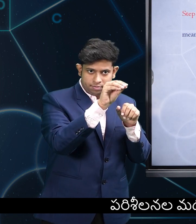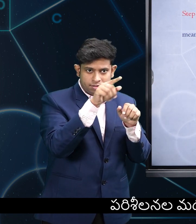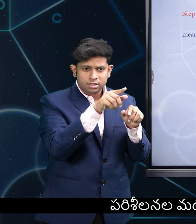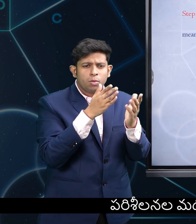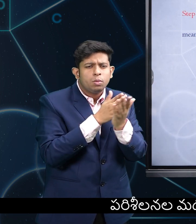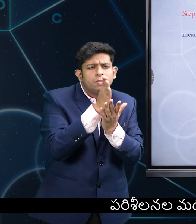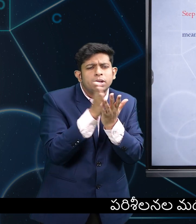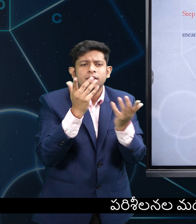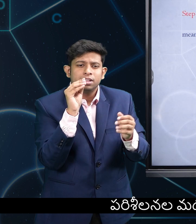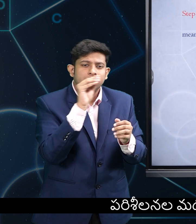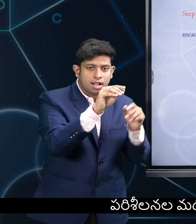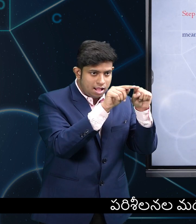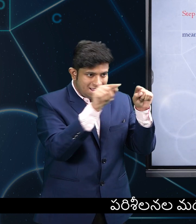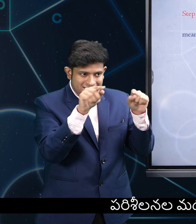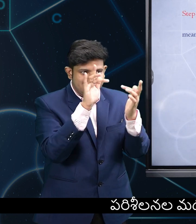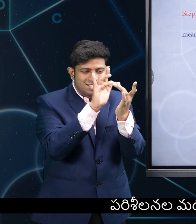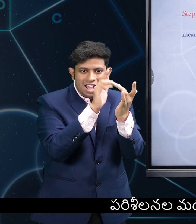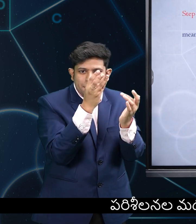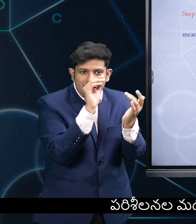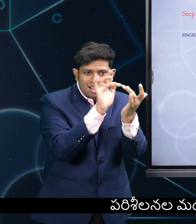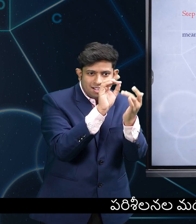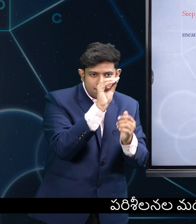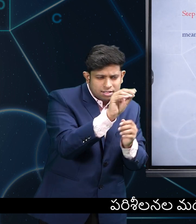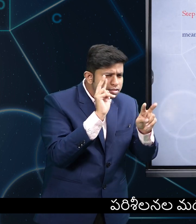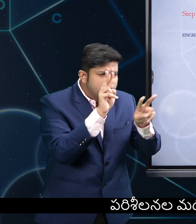పరిశీలనల మధ్యలో ఉండే విధంగా aని ఎంచుకోండి.